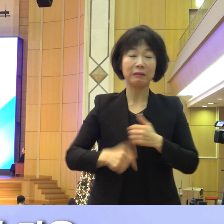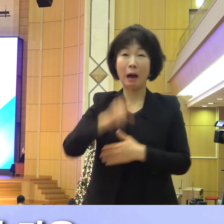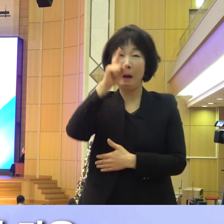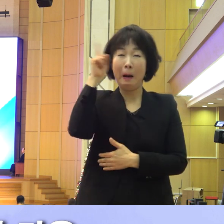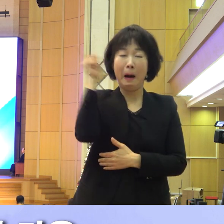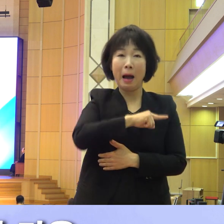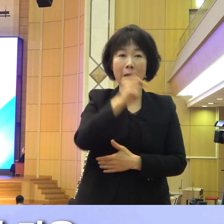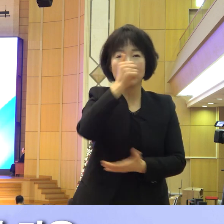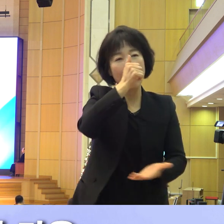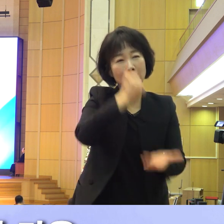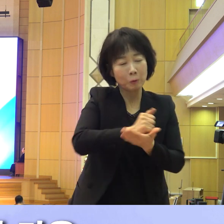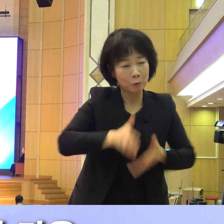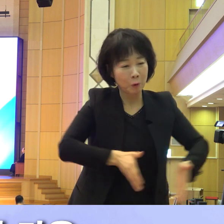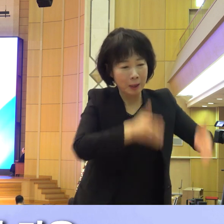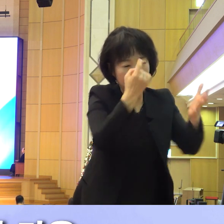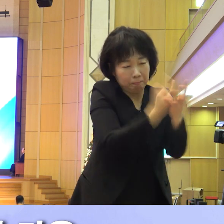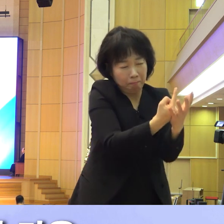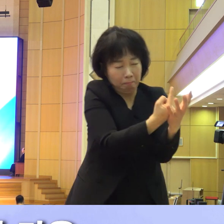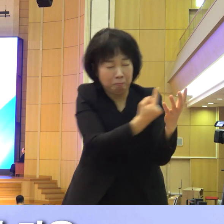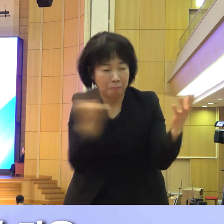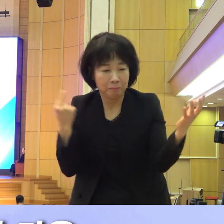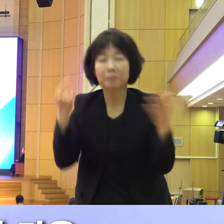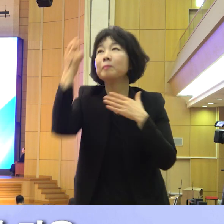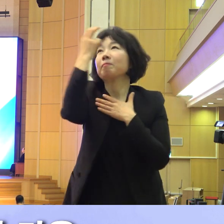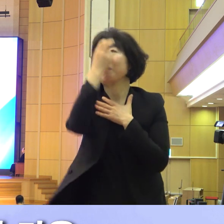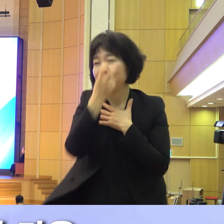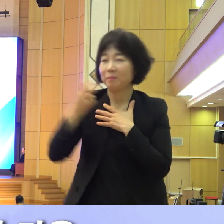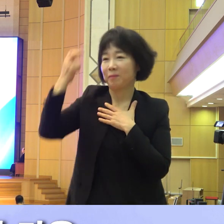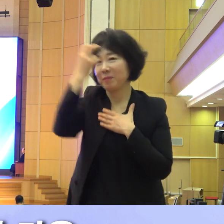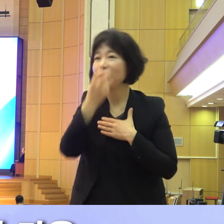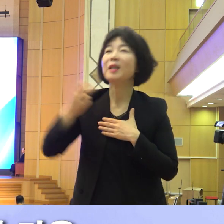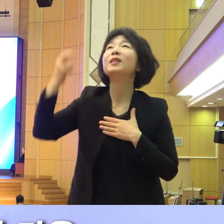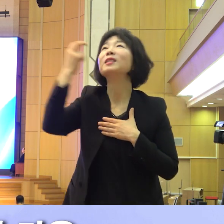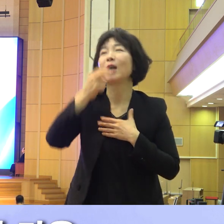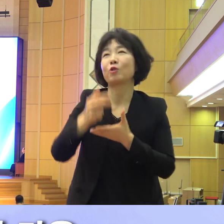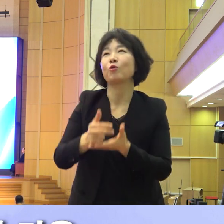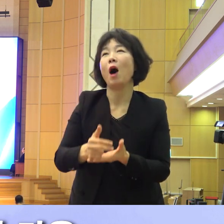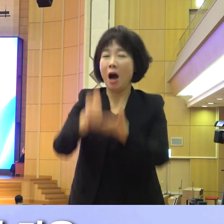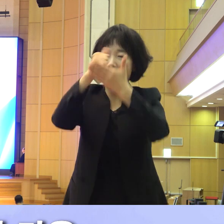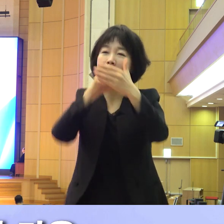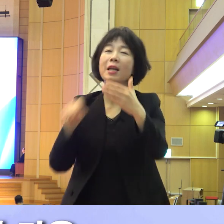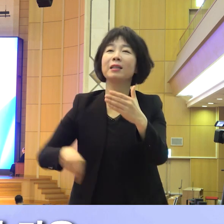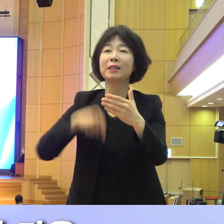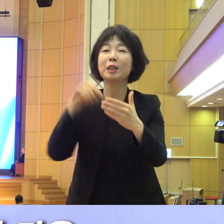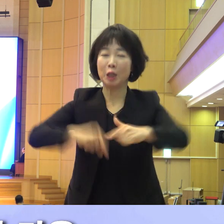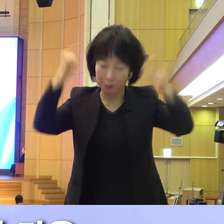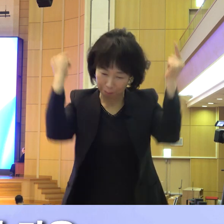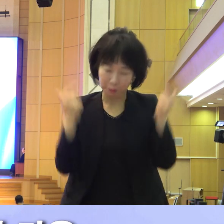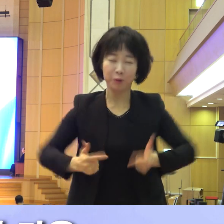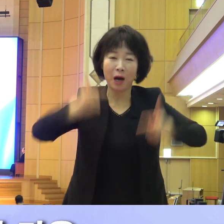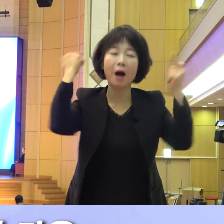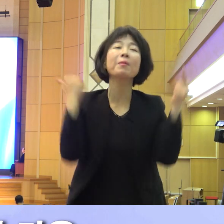기쁘다. 정악한 죄길에서 지키네. 나 주와 늘